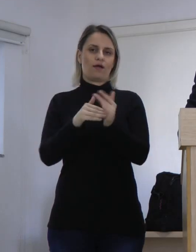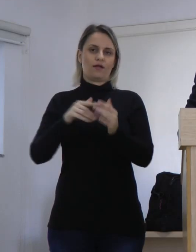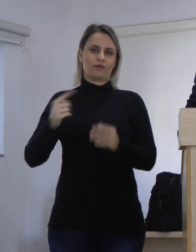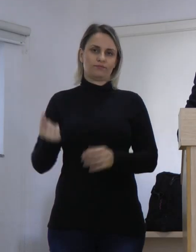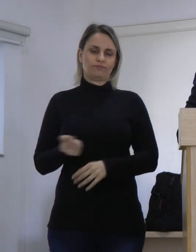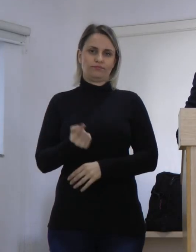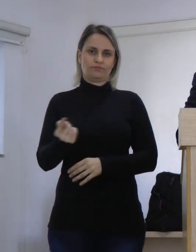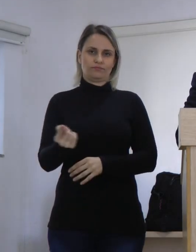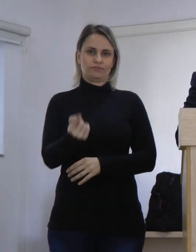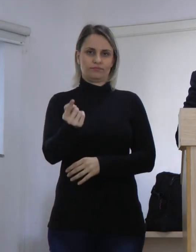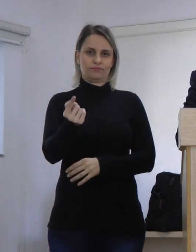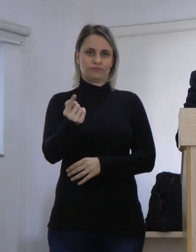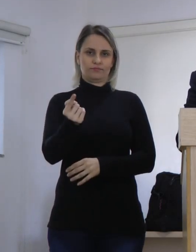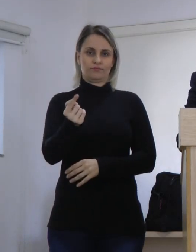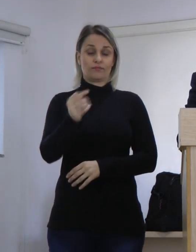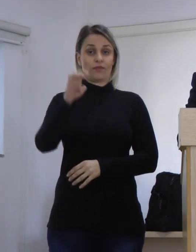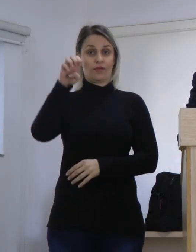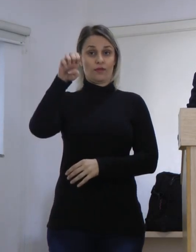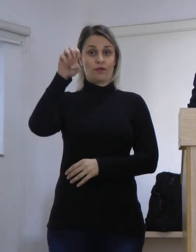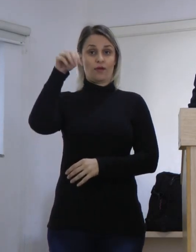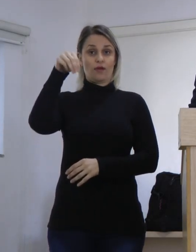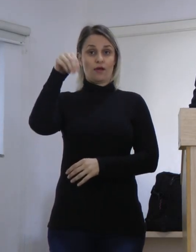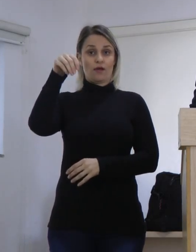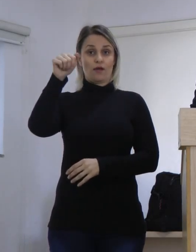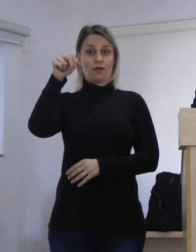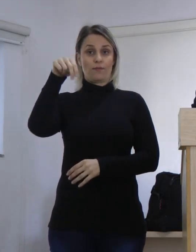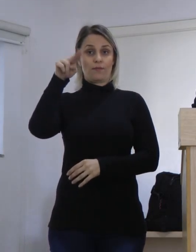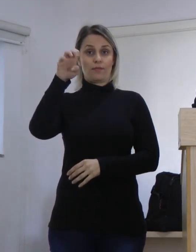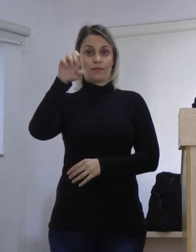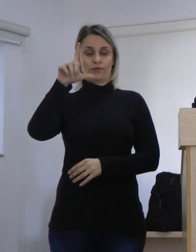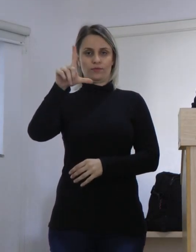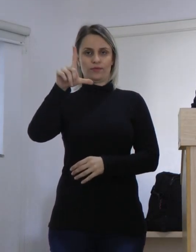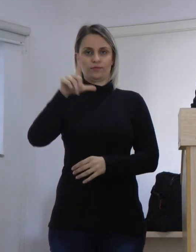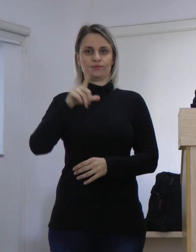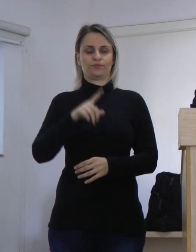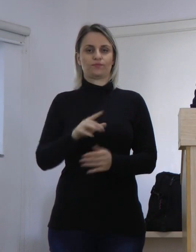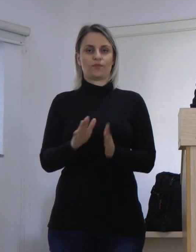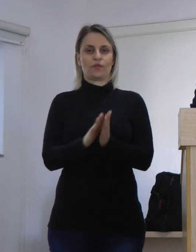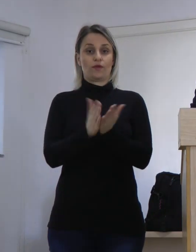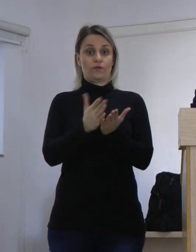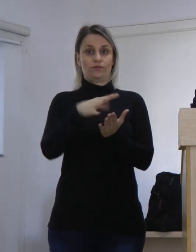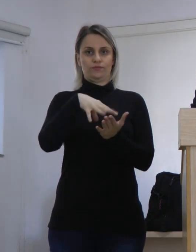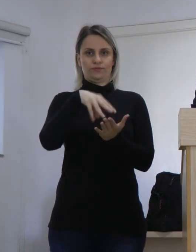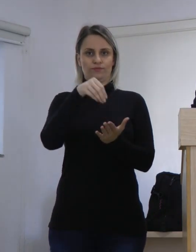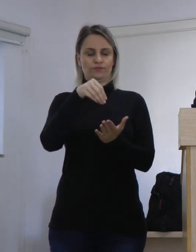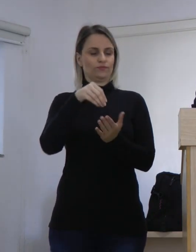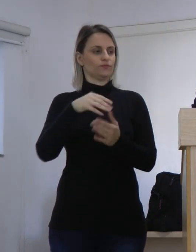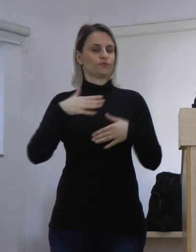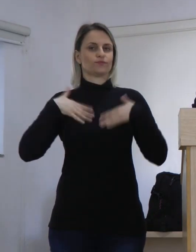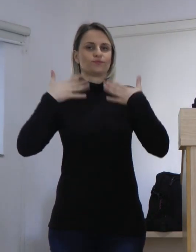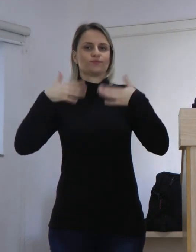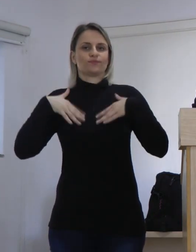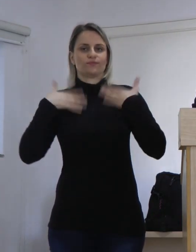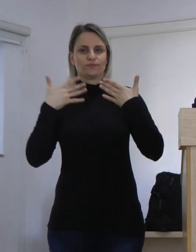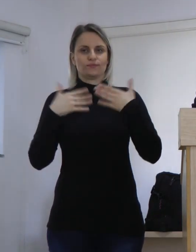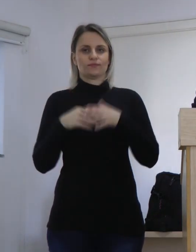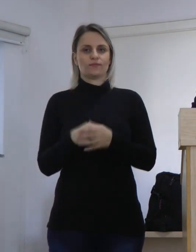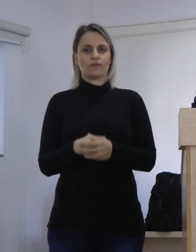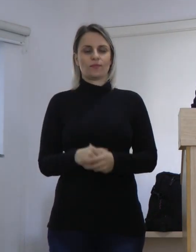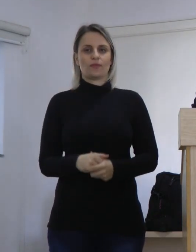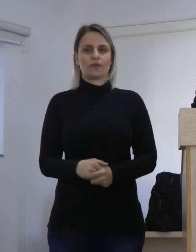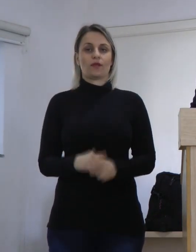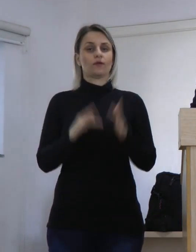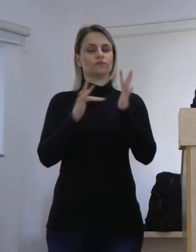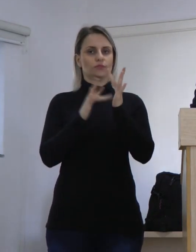Emmanuel, por Francisco Cândido Xavier, Evangelho e Alegria. Celtic Woman, Jesus, a Alegria dos Homens,